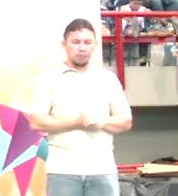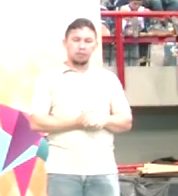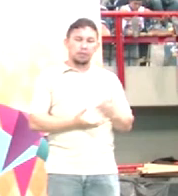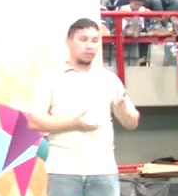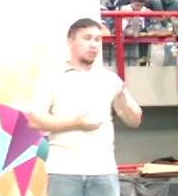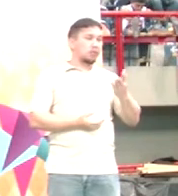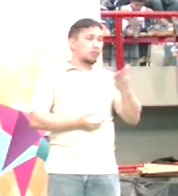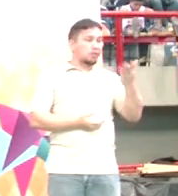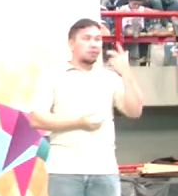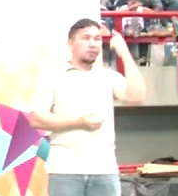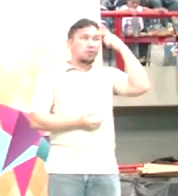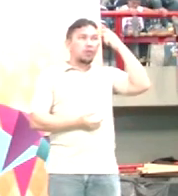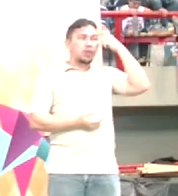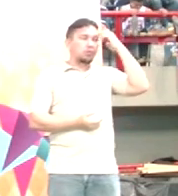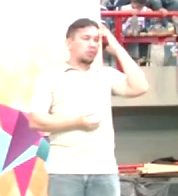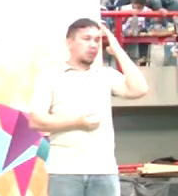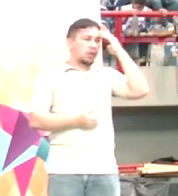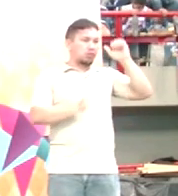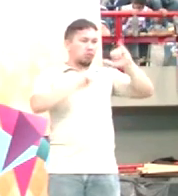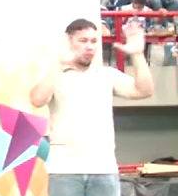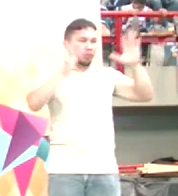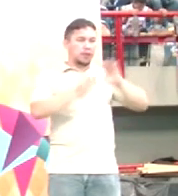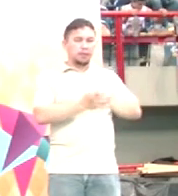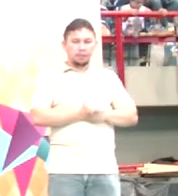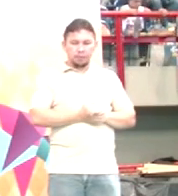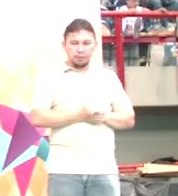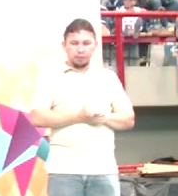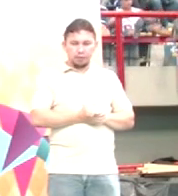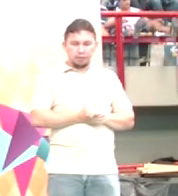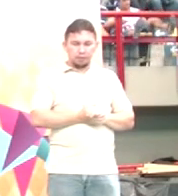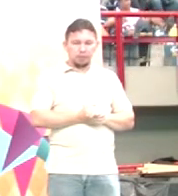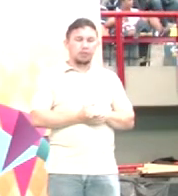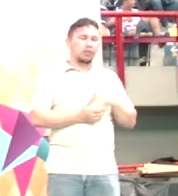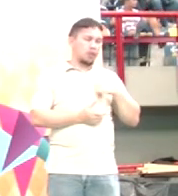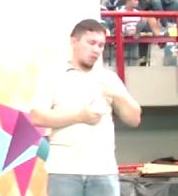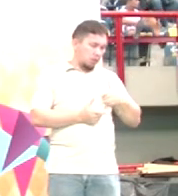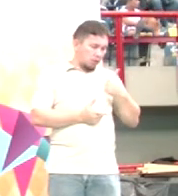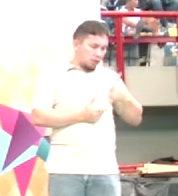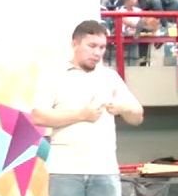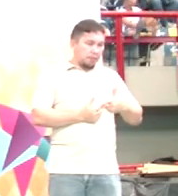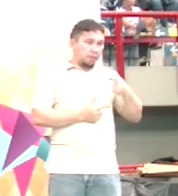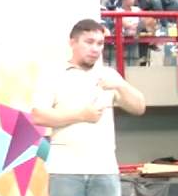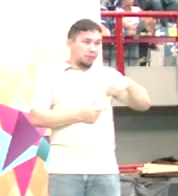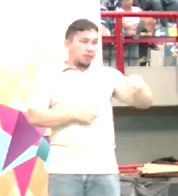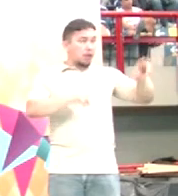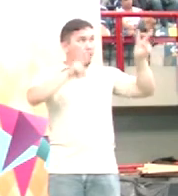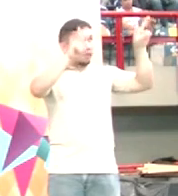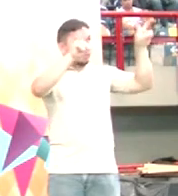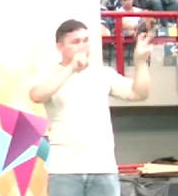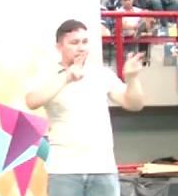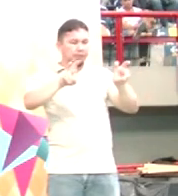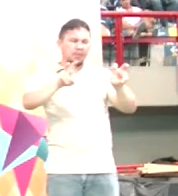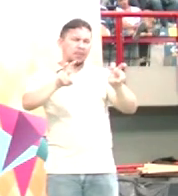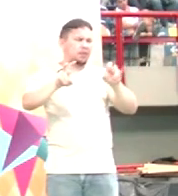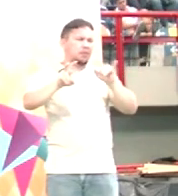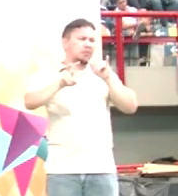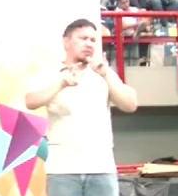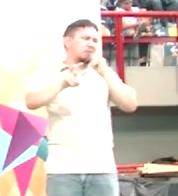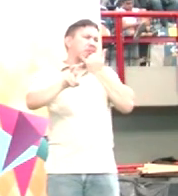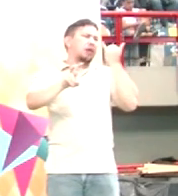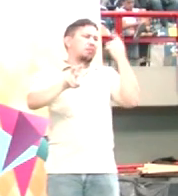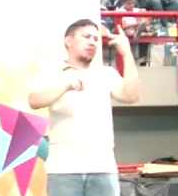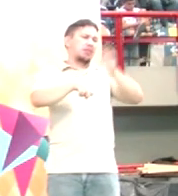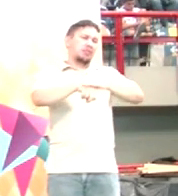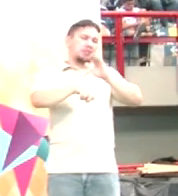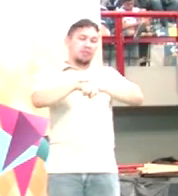Então vamos compreender, vamos repetir, frisar bem. O título é